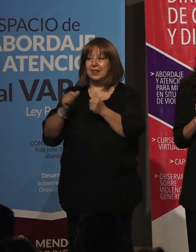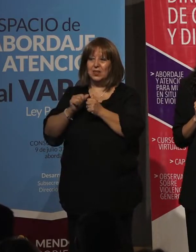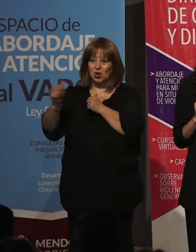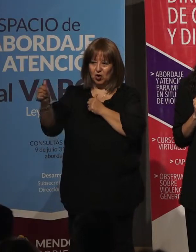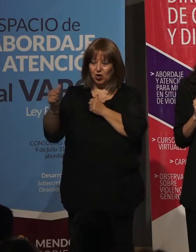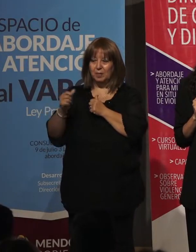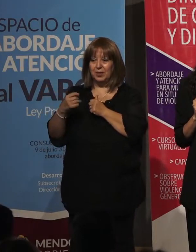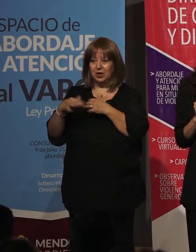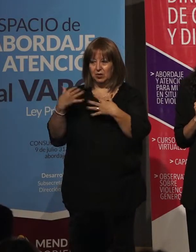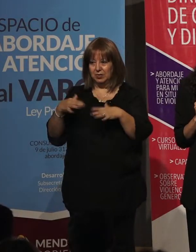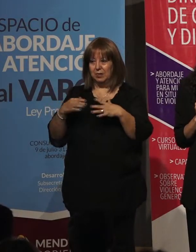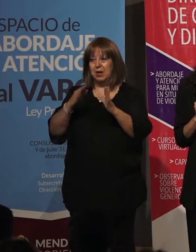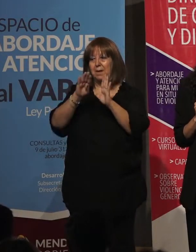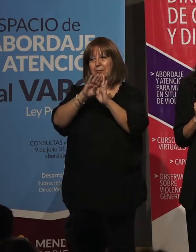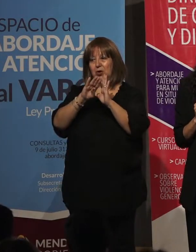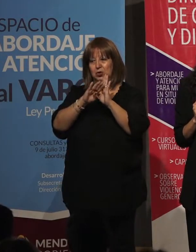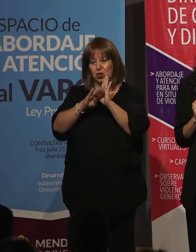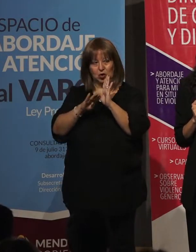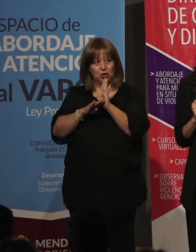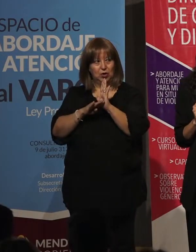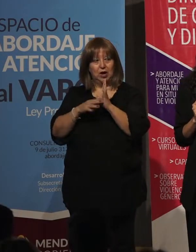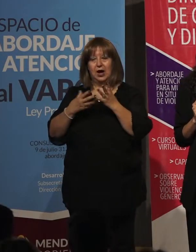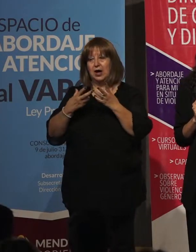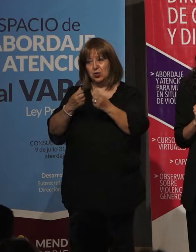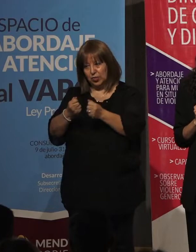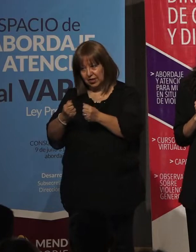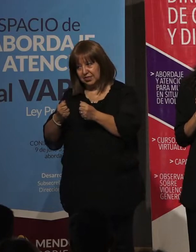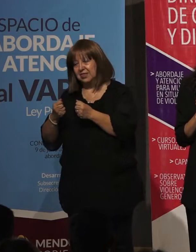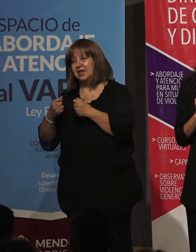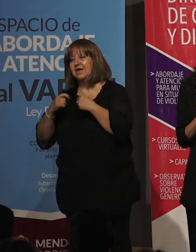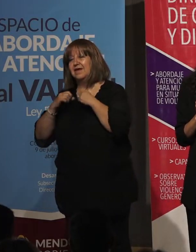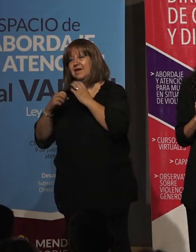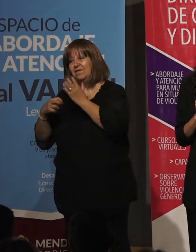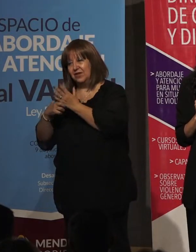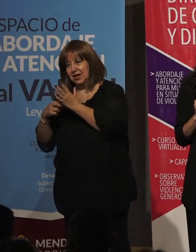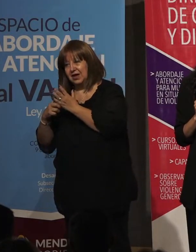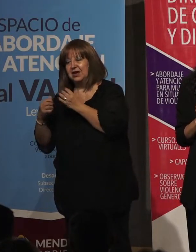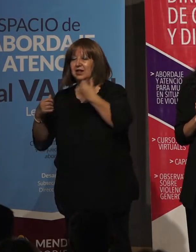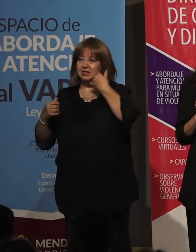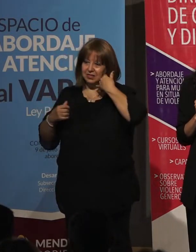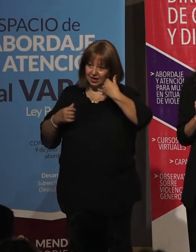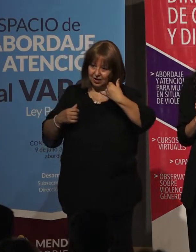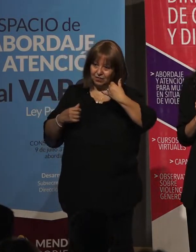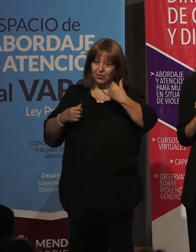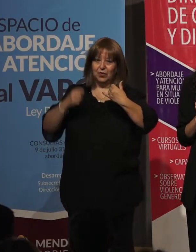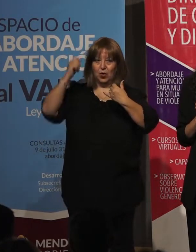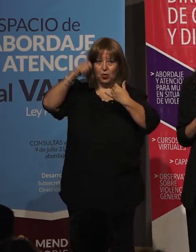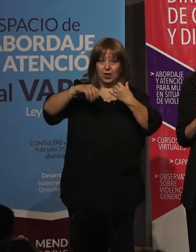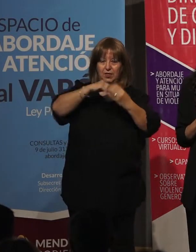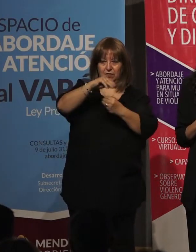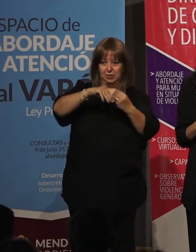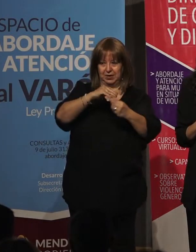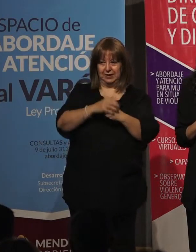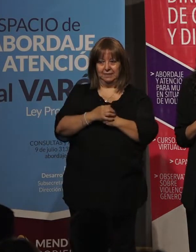Lo necesario y rápido es la medida y por eso tenemos el protocolo que el ayudante fiscal se comunica por teléfono sin más burocracia con el juez de familia.